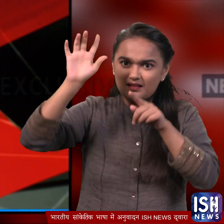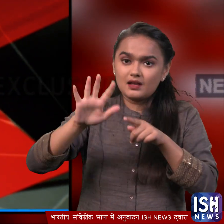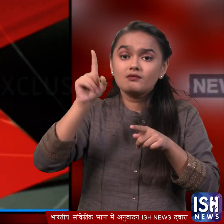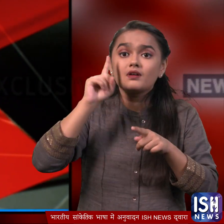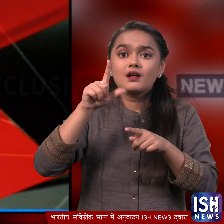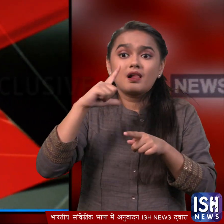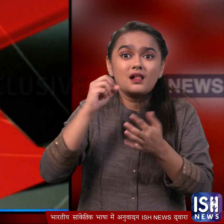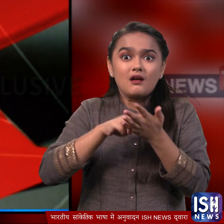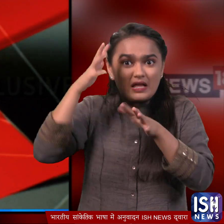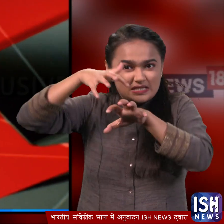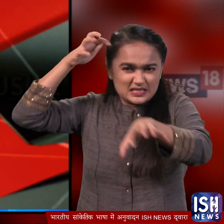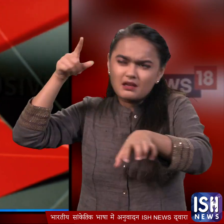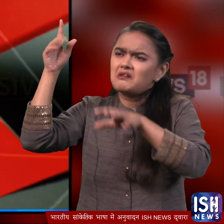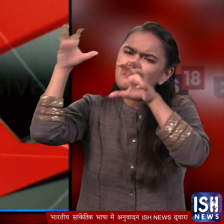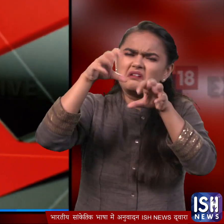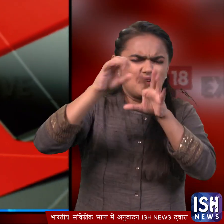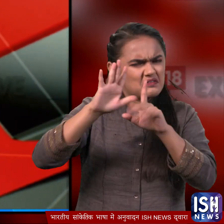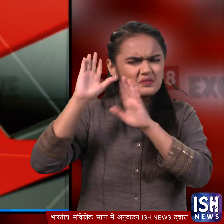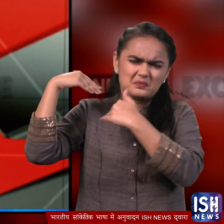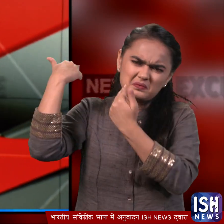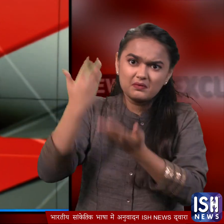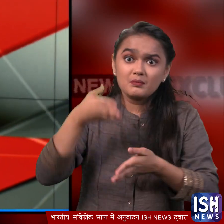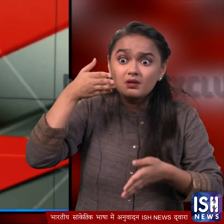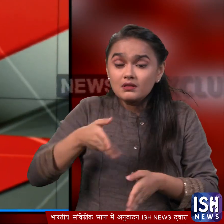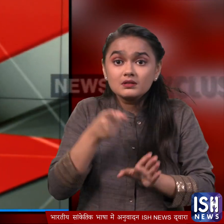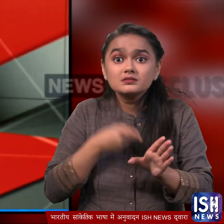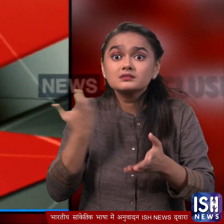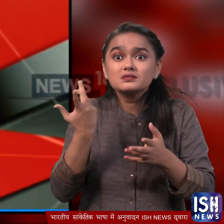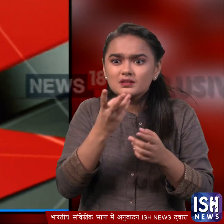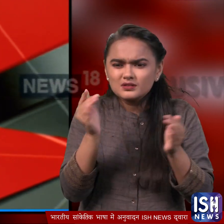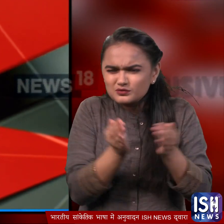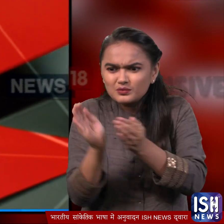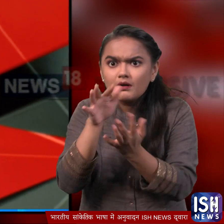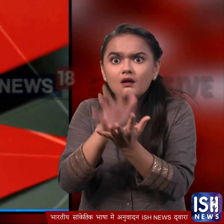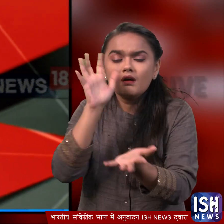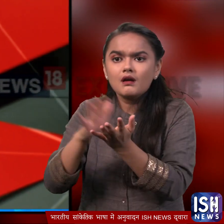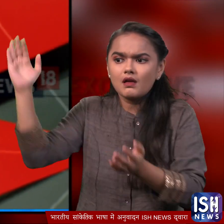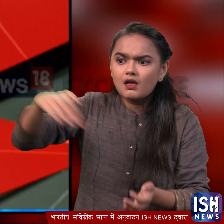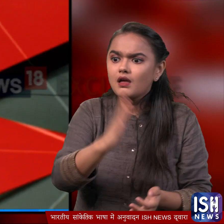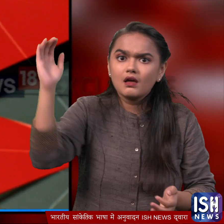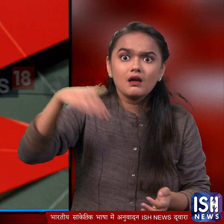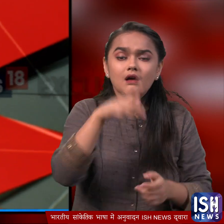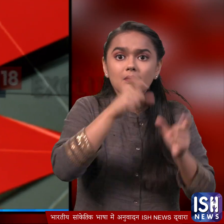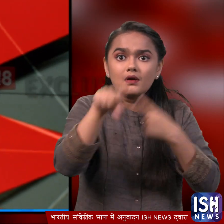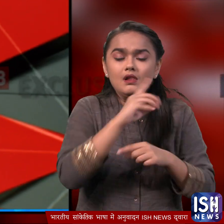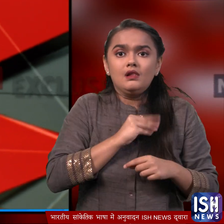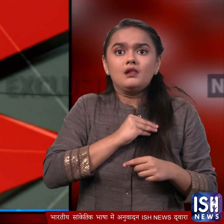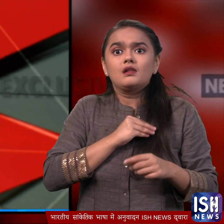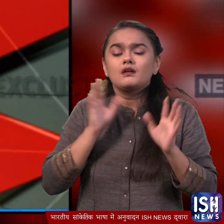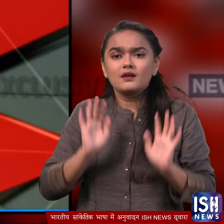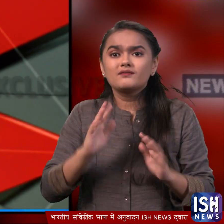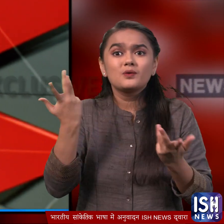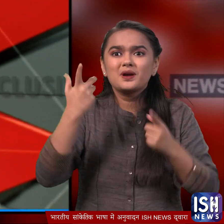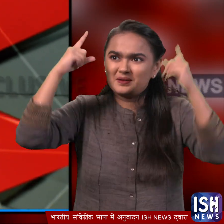जुड़े पीलीभीत के लोगों पर बाघों के हमले का खतरा तो पहले से था, लेकिन इस साल वहां की 10 से ज्यादा छोटी बड़ी नदियों में मगरमच्छों ने लोगों की